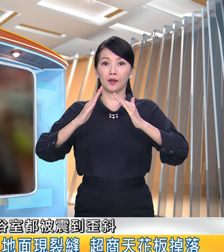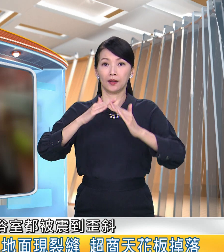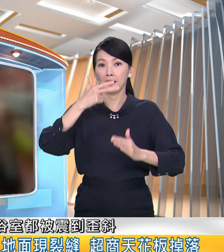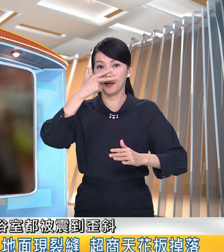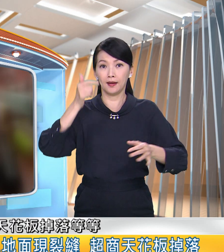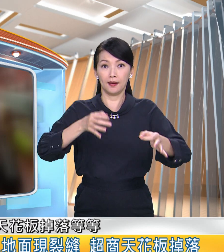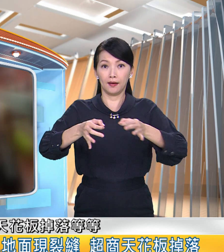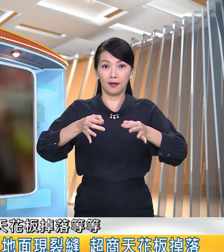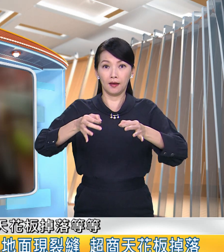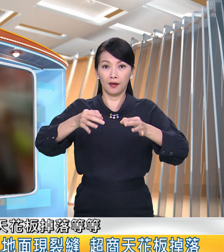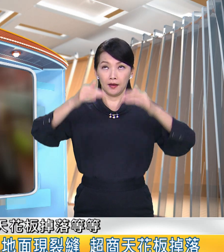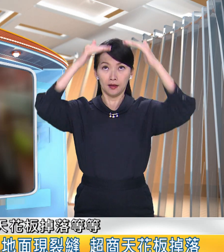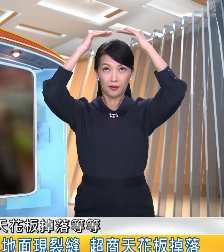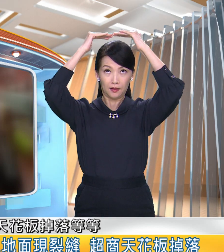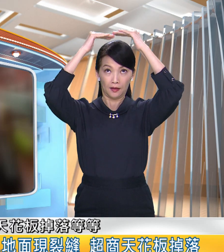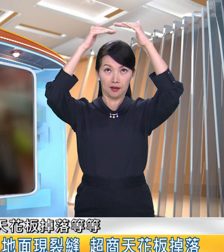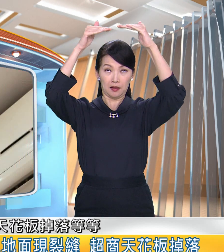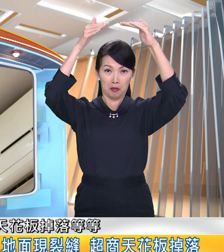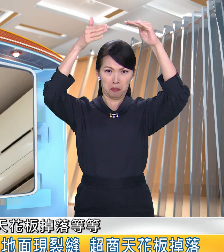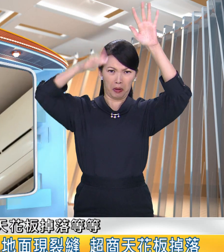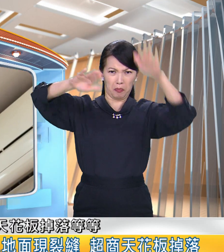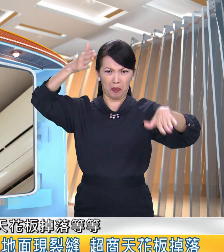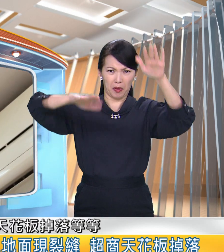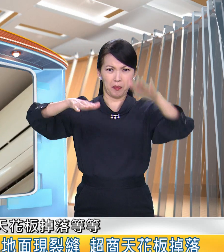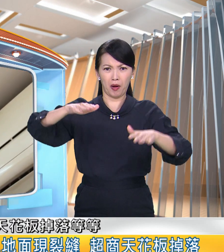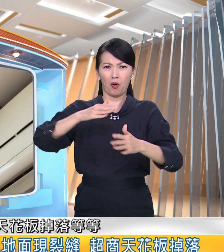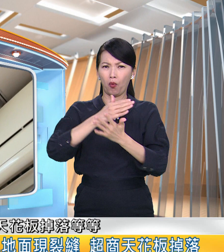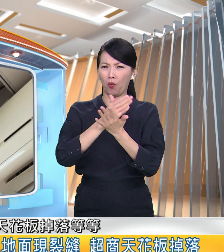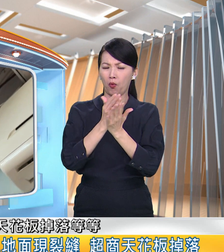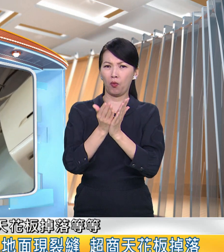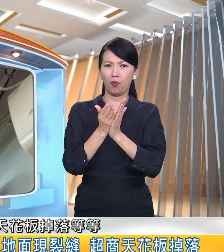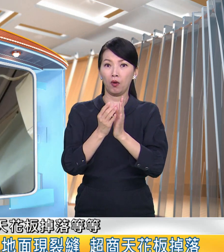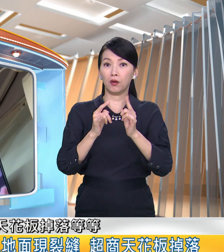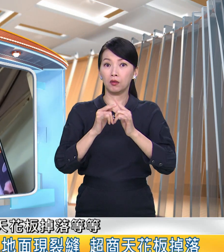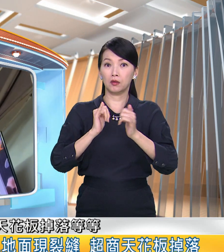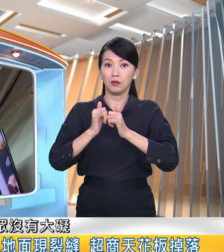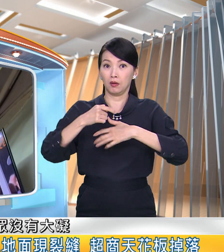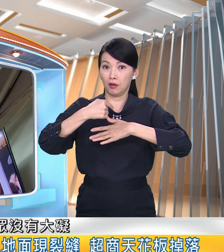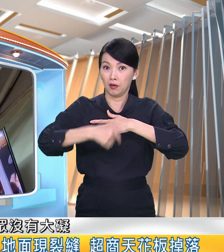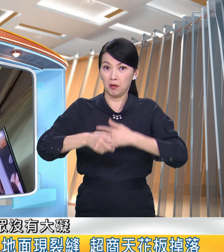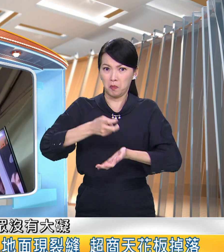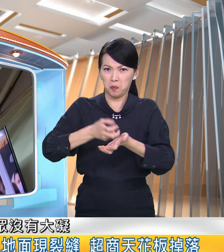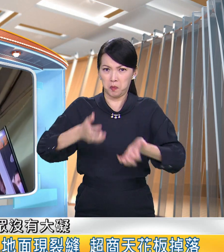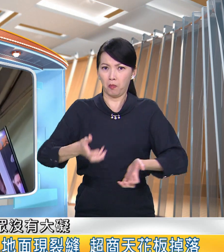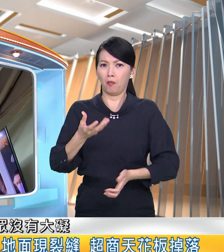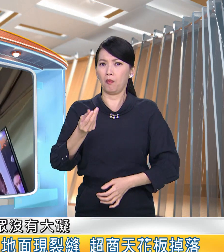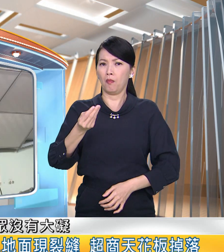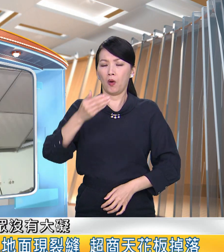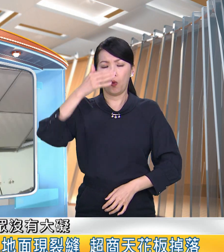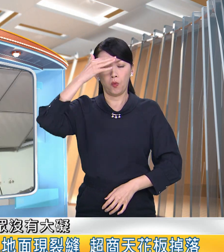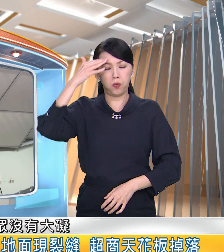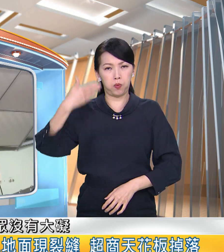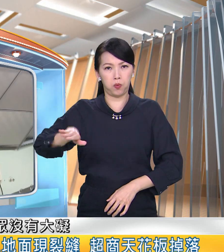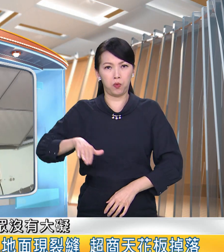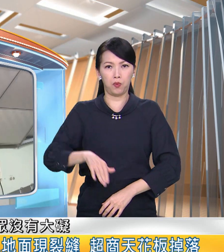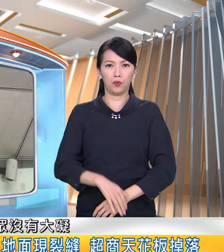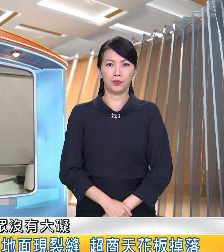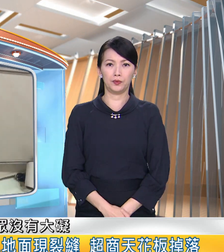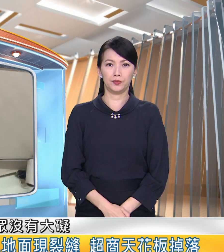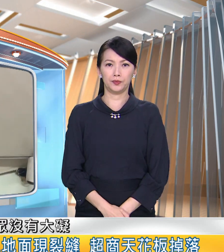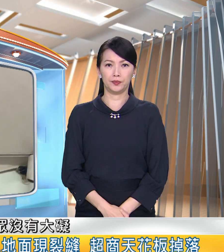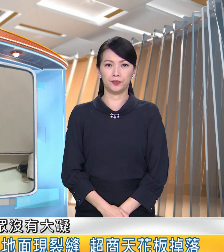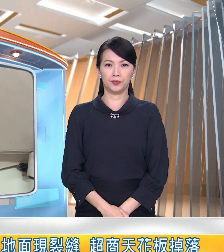斜，还有便利超商天花板掉落等等，所幸受伤的民众都没有大